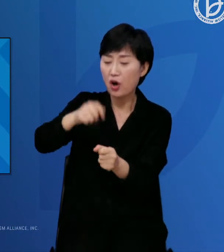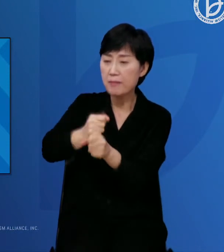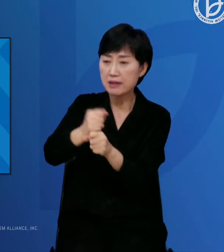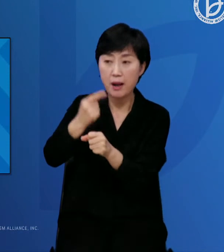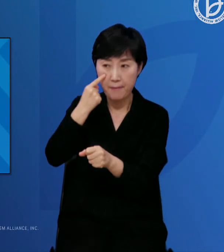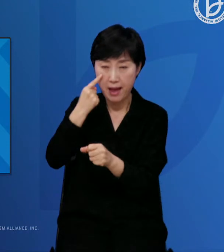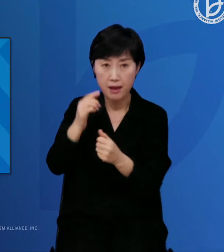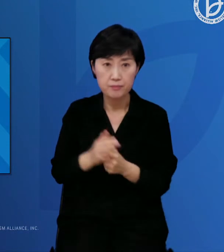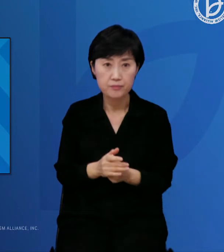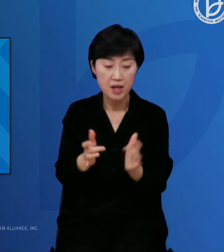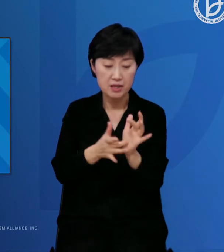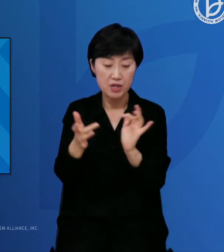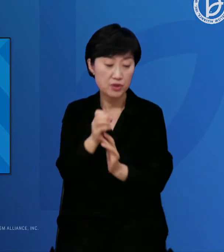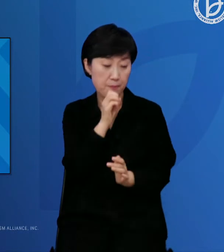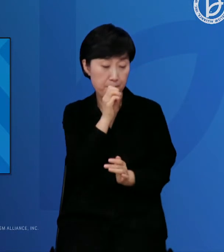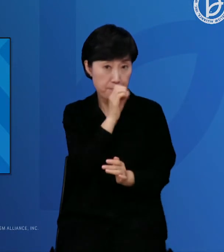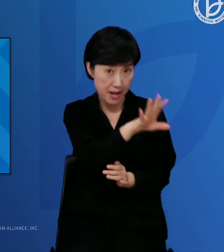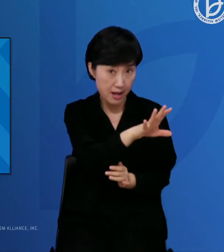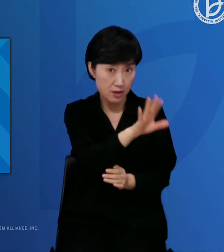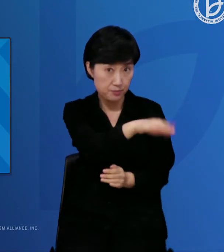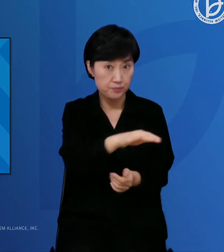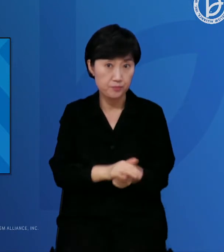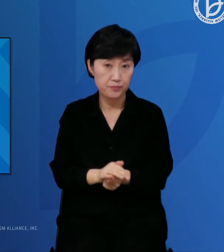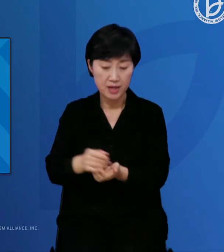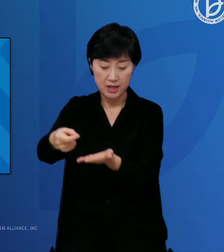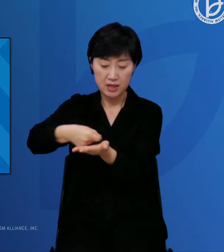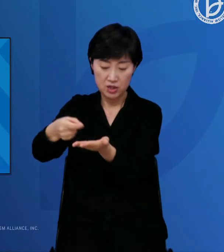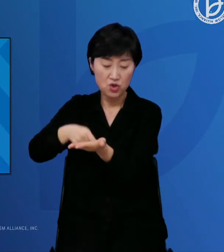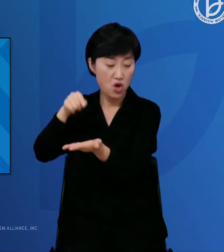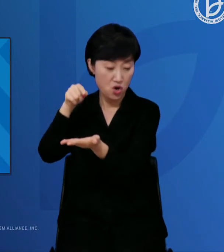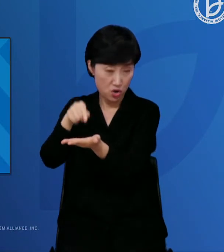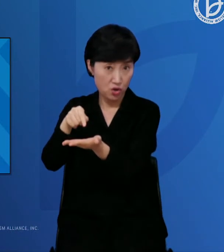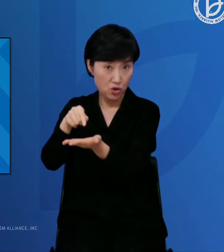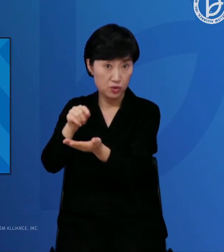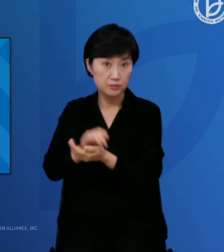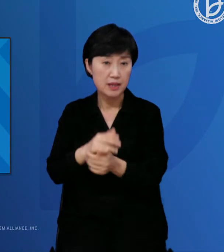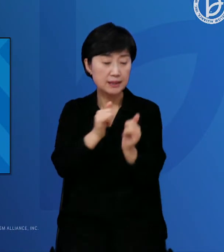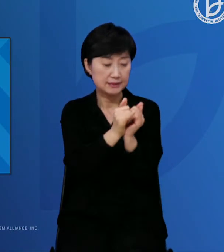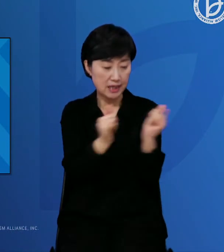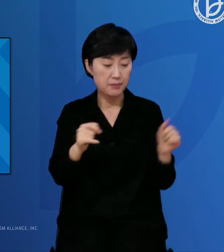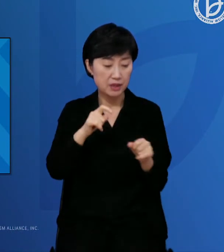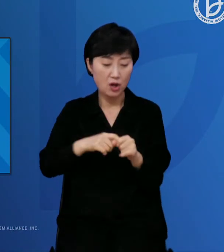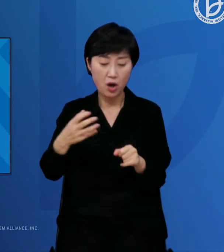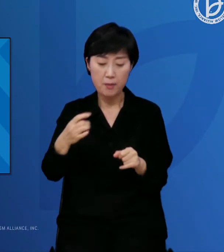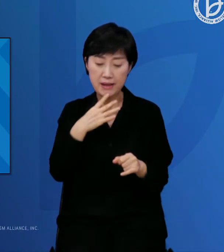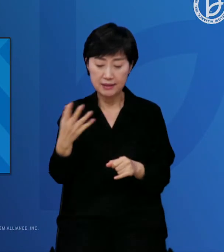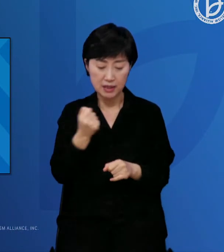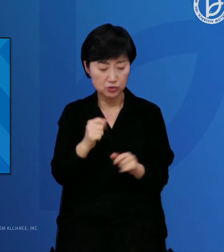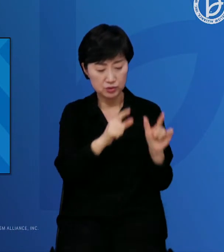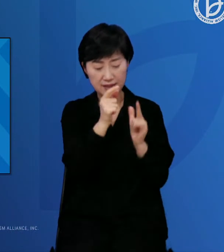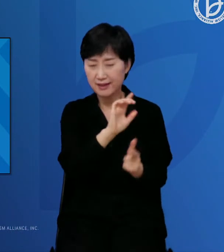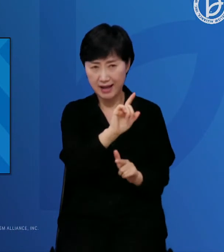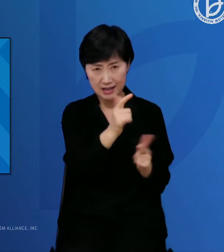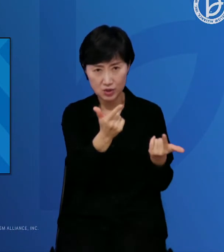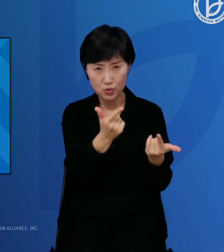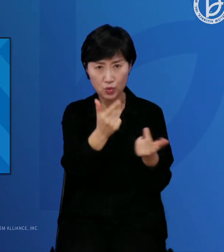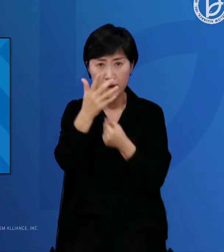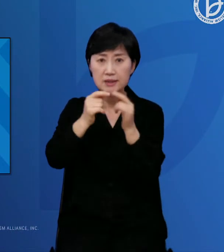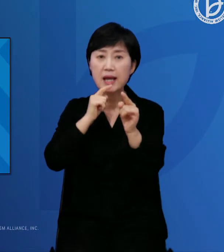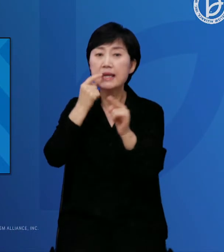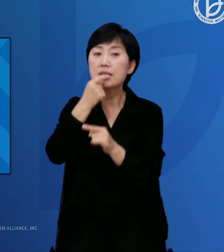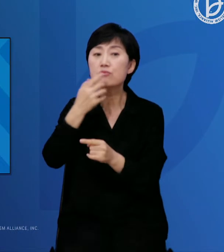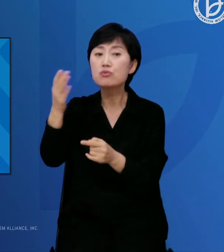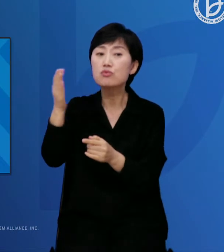하라. 예수께서 대답하여 이르시되 기록되었으되 사람이 떡으로만 살 것이 아니요